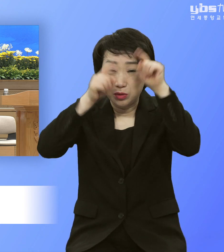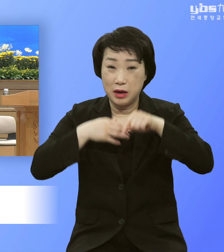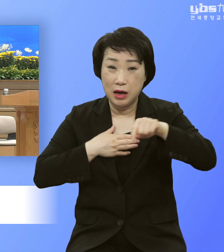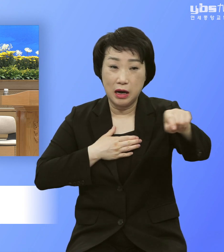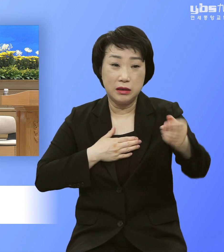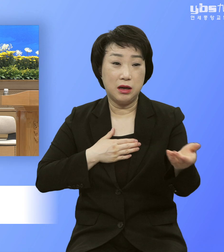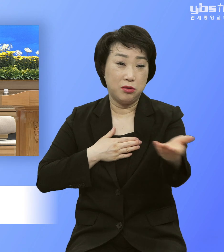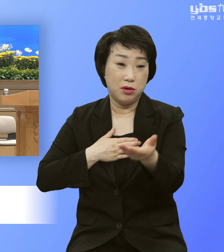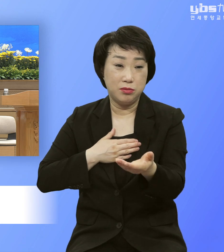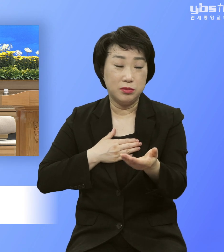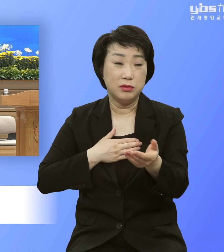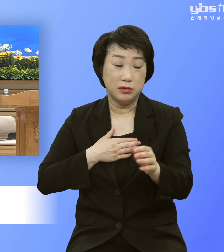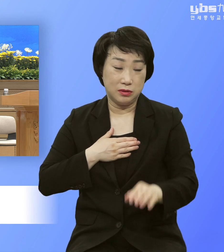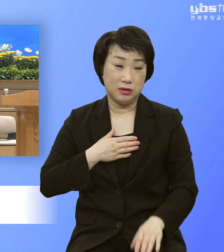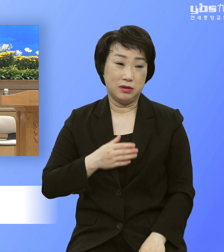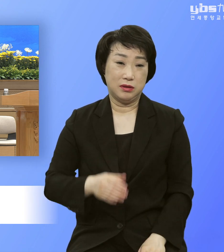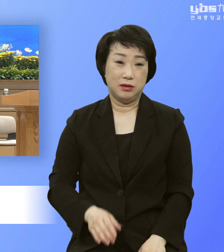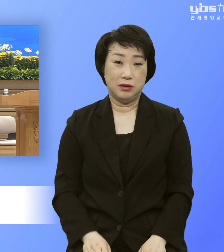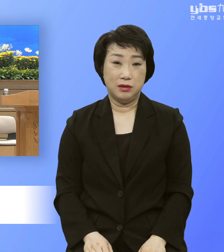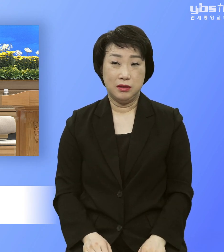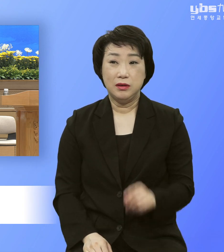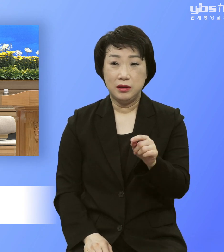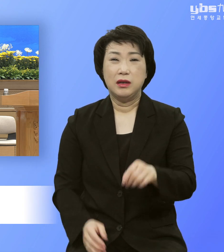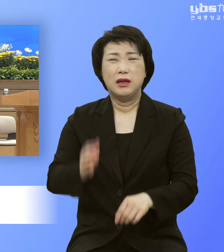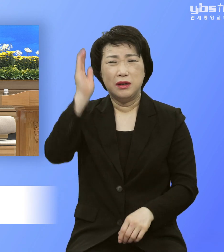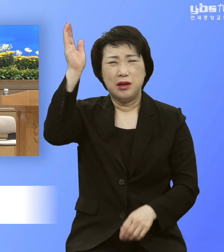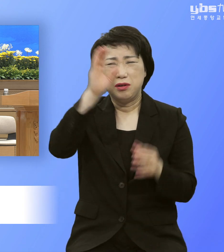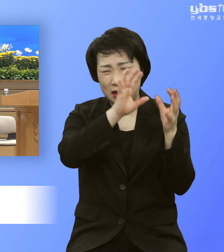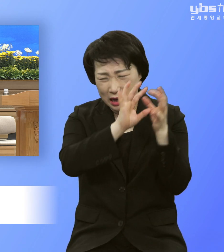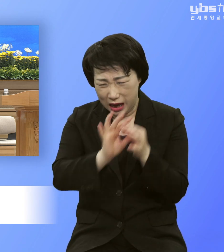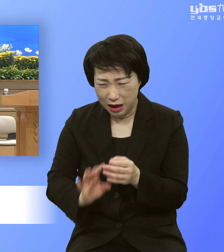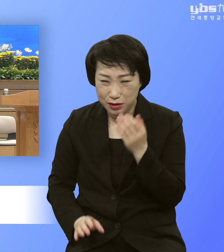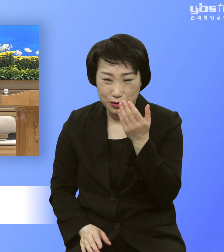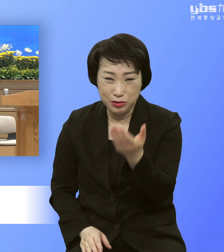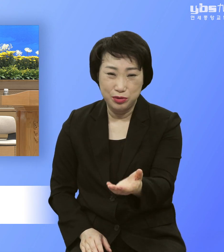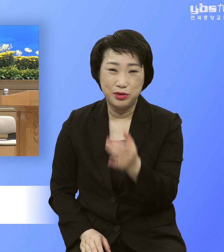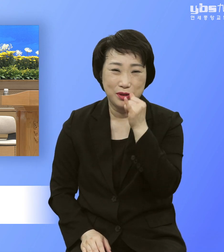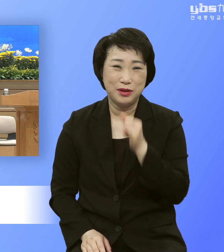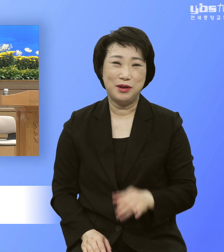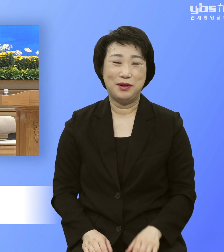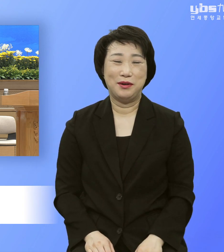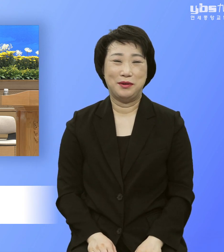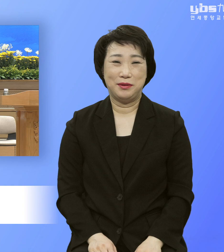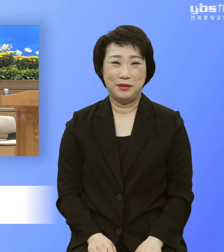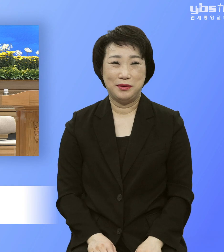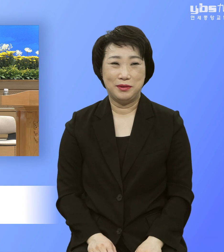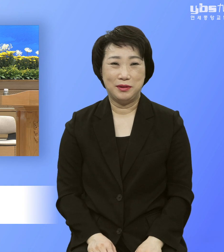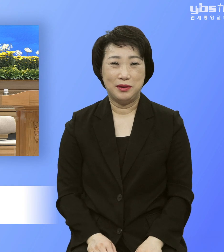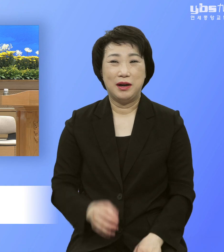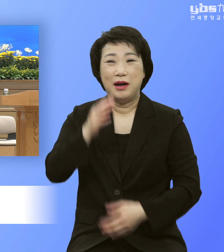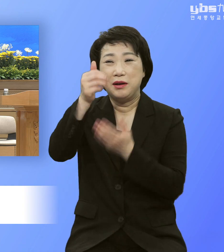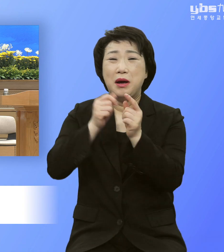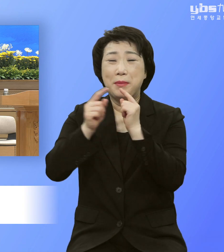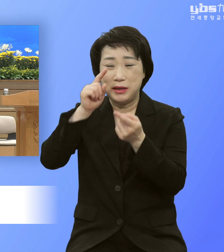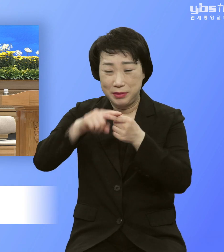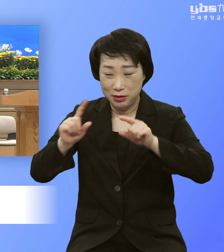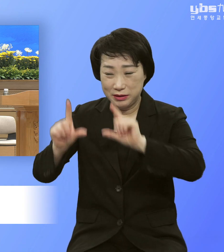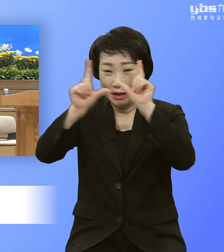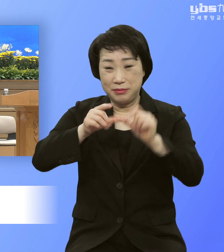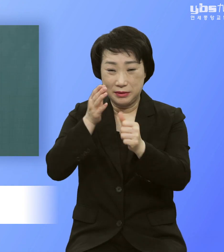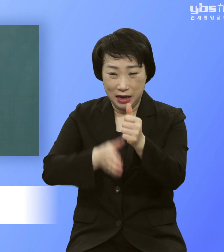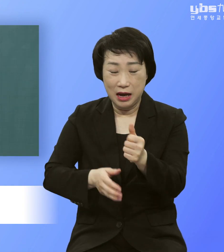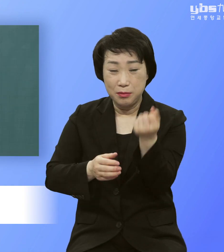응? 지옥 간다. 이 소리를 계속 우리에게 하고 있는 거예요. 하나님 말씀대로